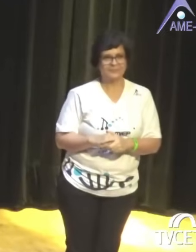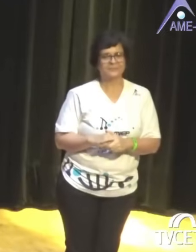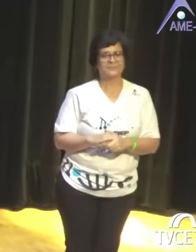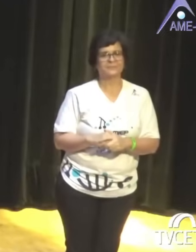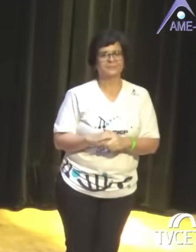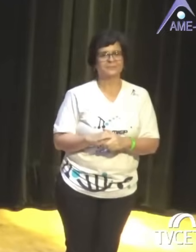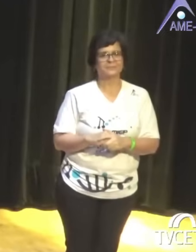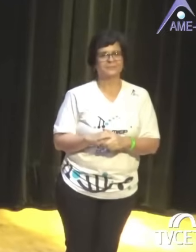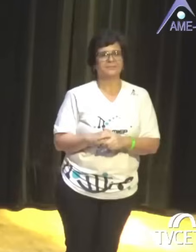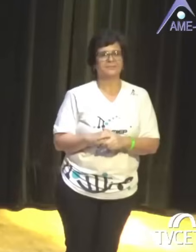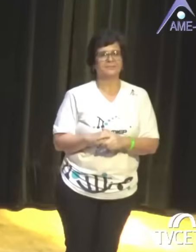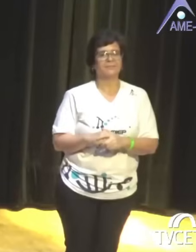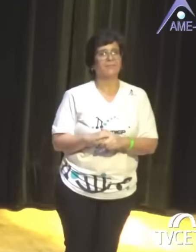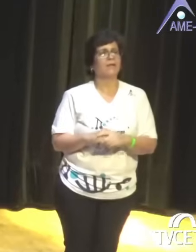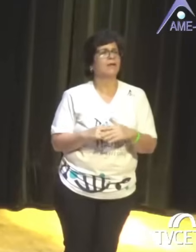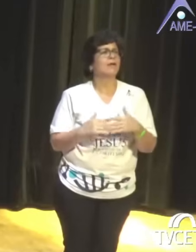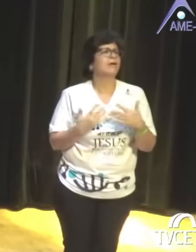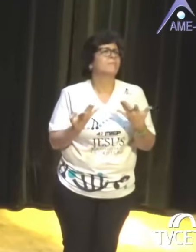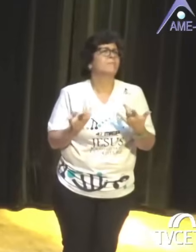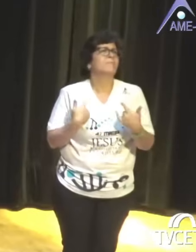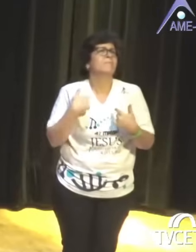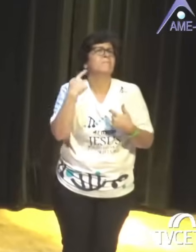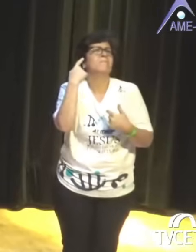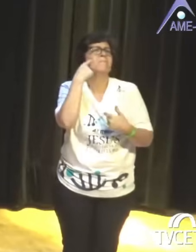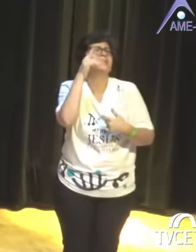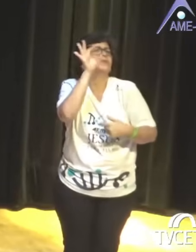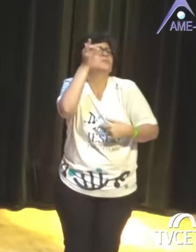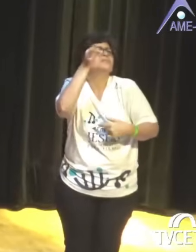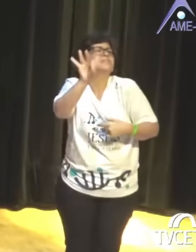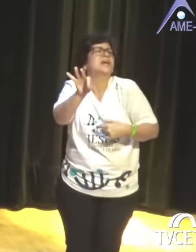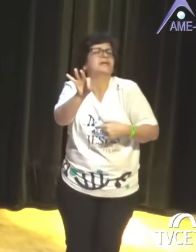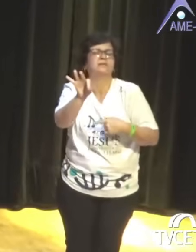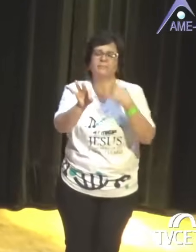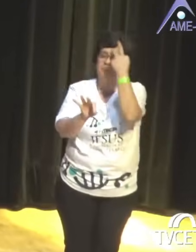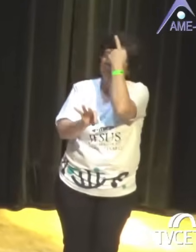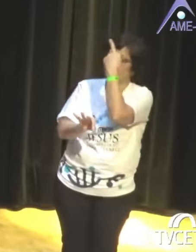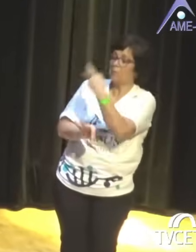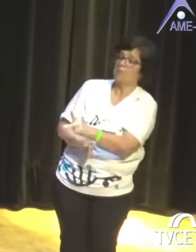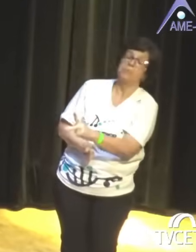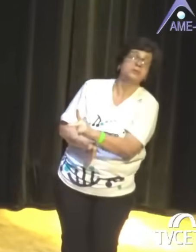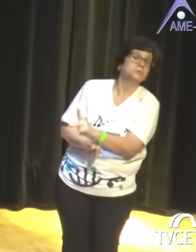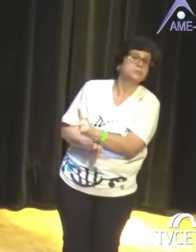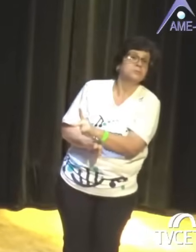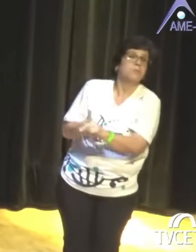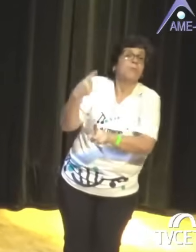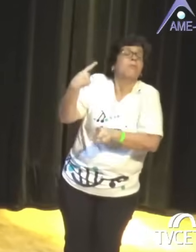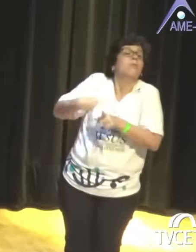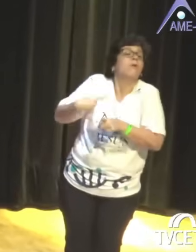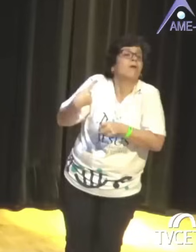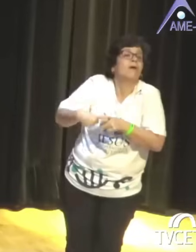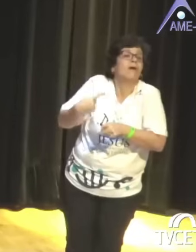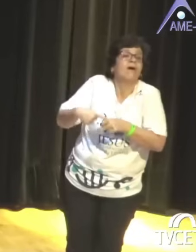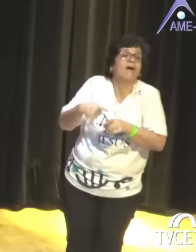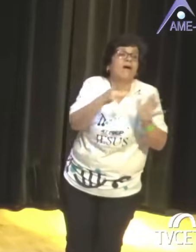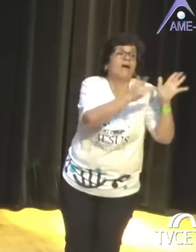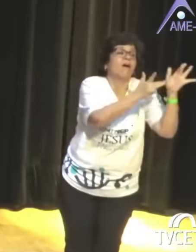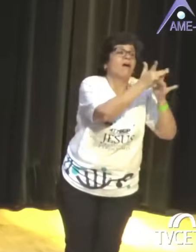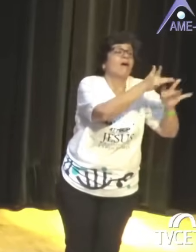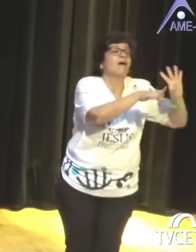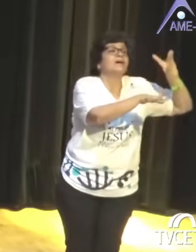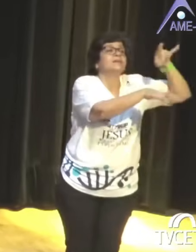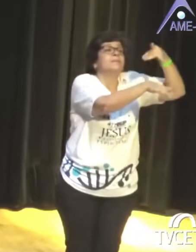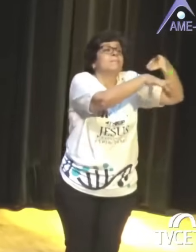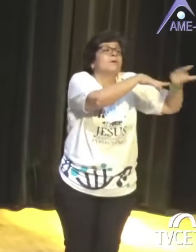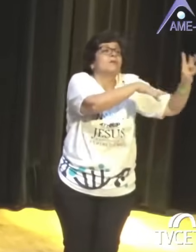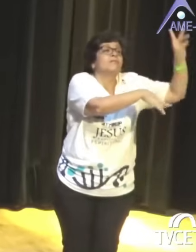modelo Ah mas eu acho que o certo assim problema é seu sabe por quê Jesus é um espírito puro e